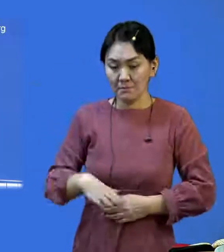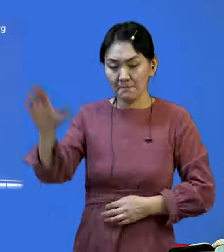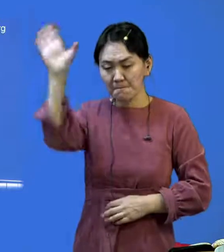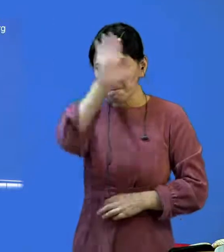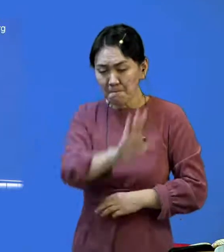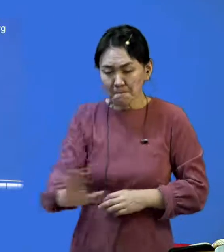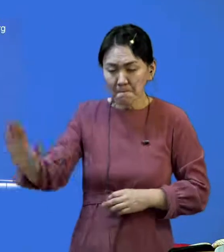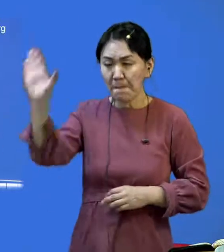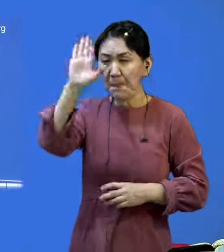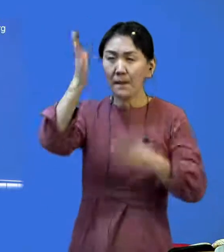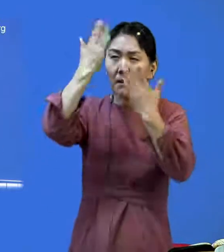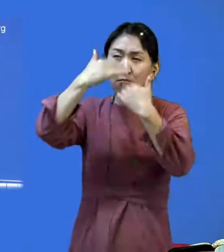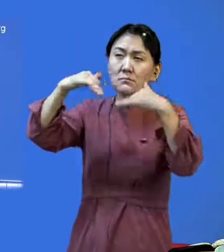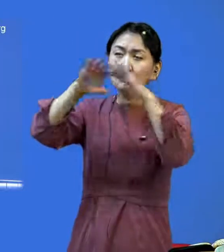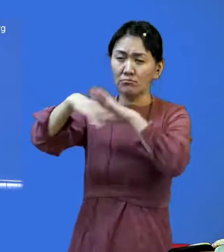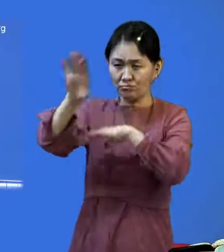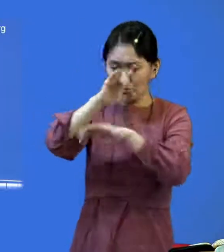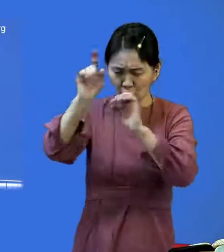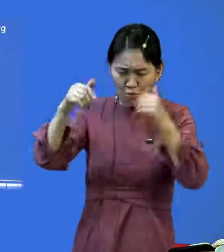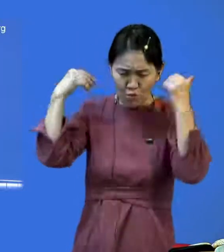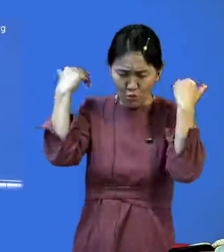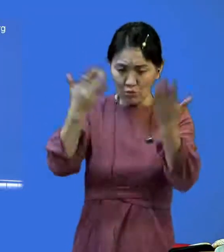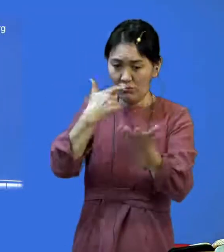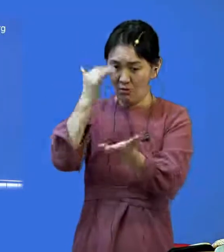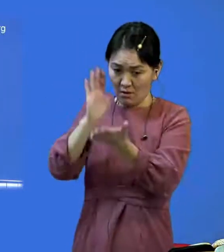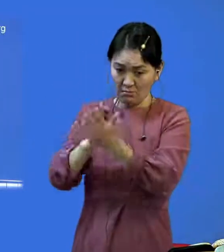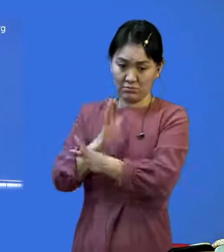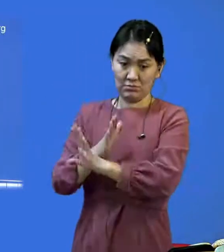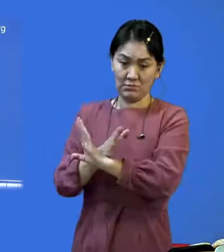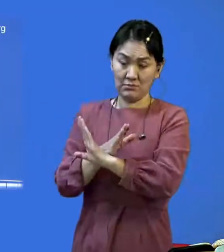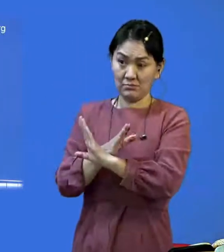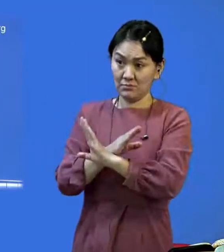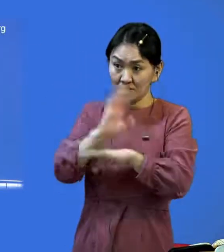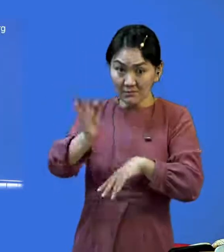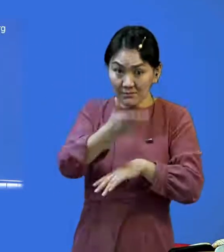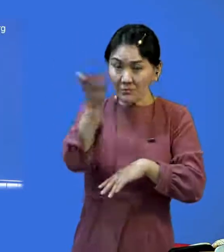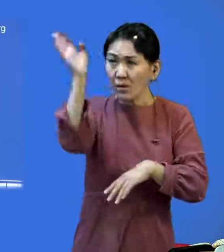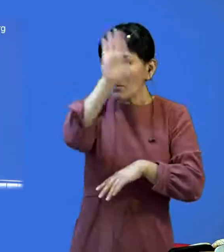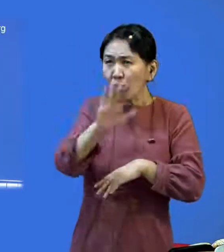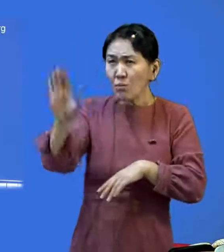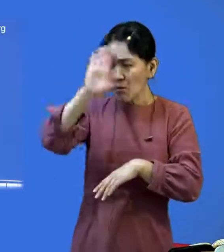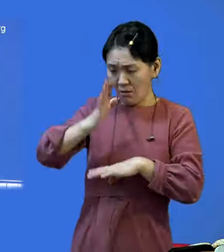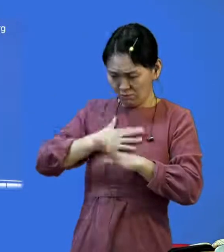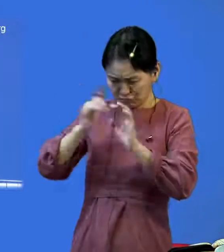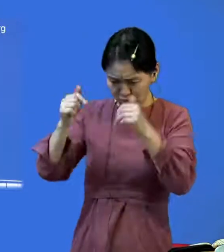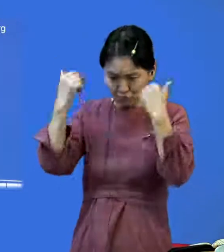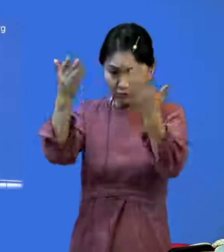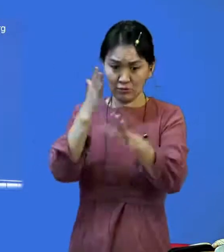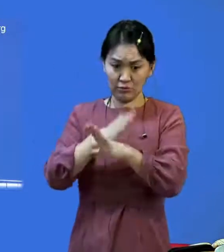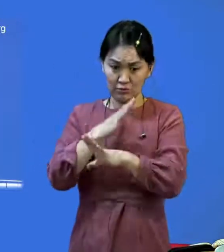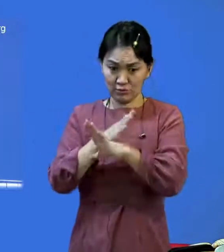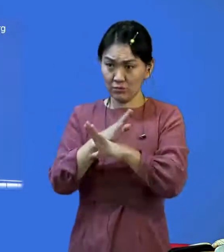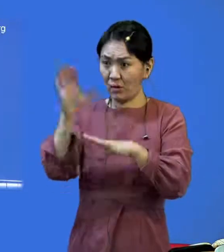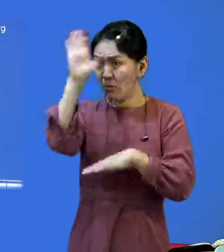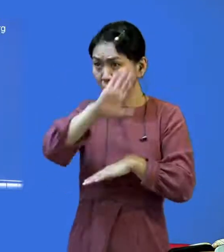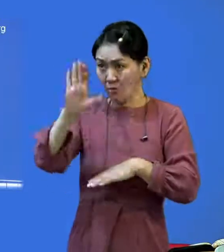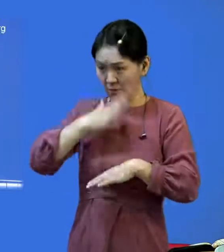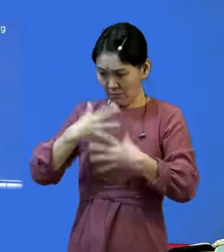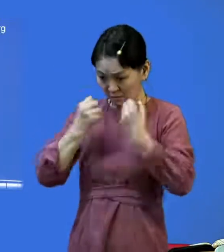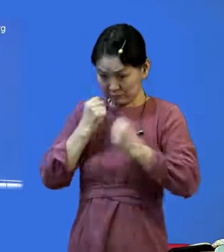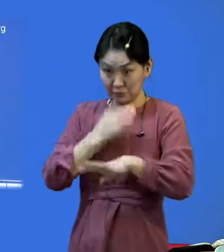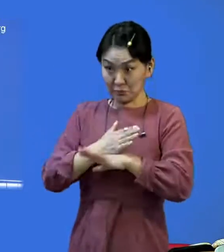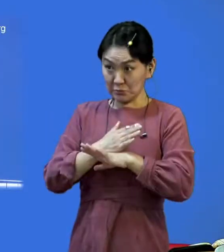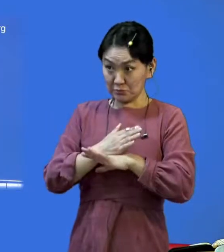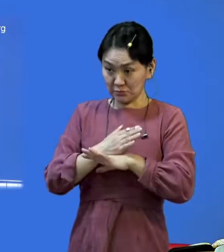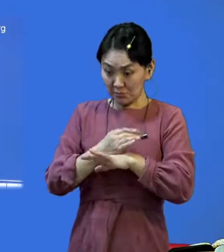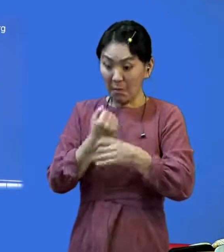Мөнхийн диважин бид бүхэнд амлажчихсан байна. Бид бүхэн мөнхийн амийг өгчихсэн байна. Мөнх амийг авсан хүн үхэхээс айх